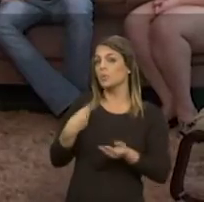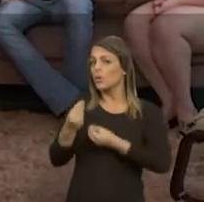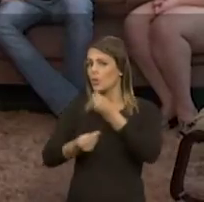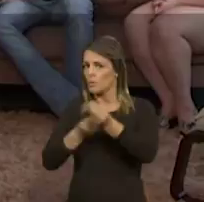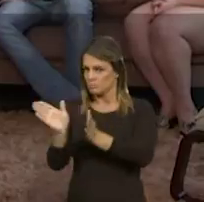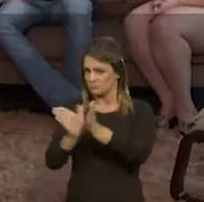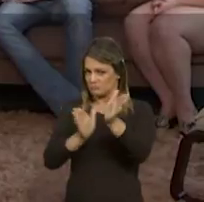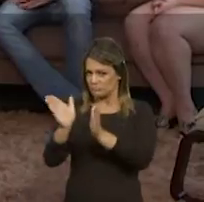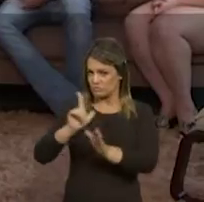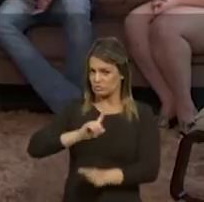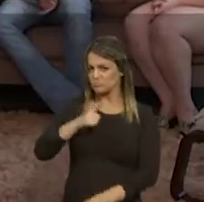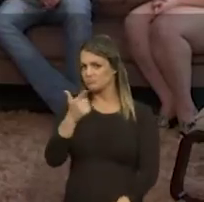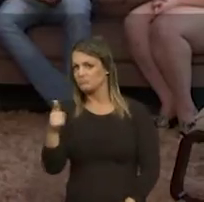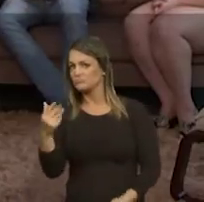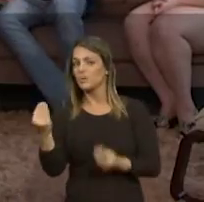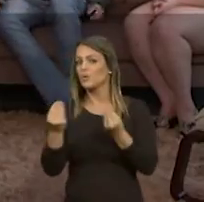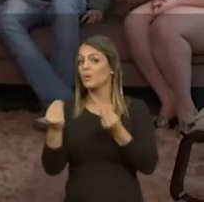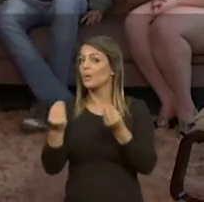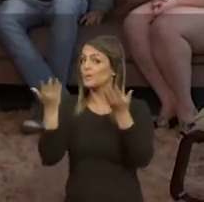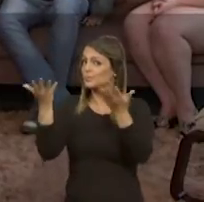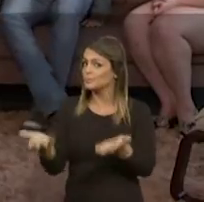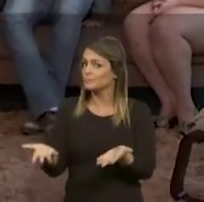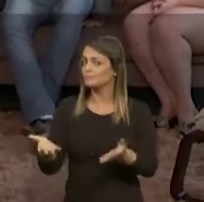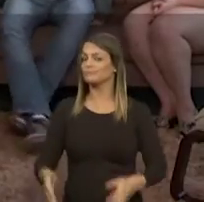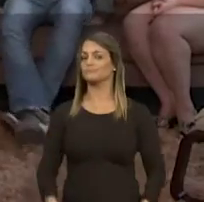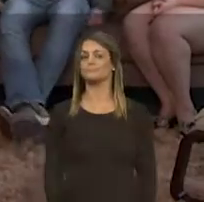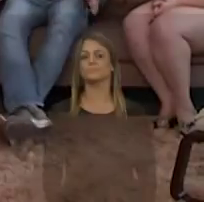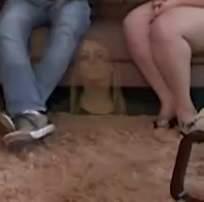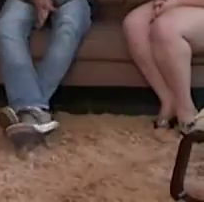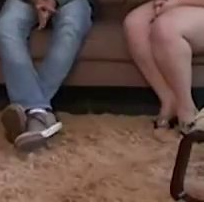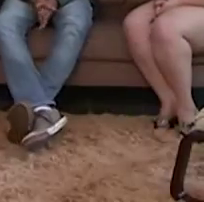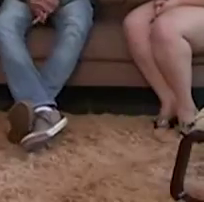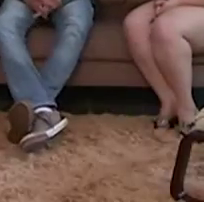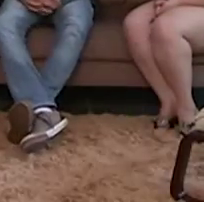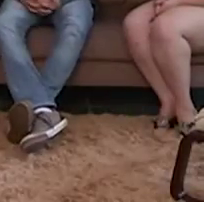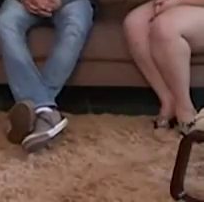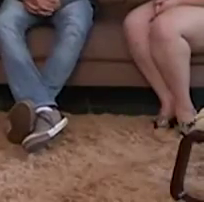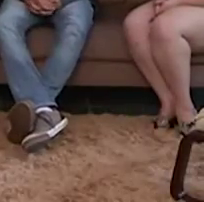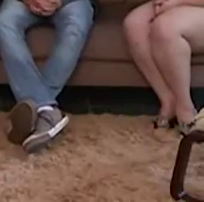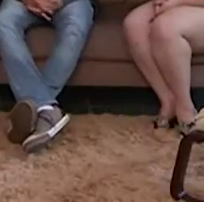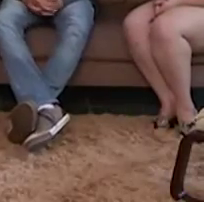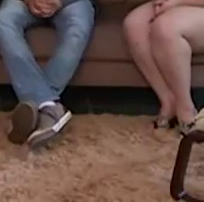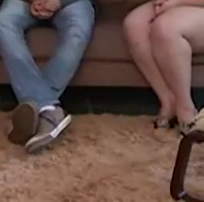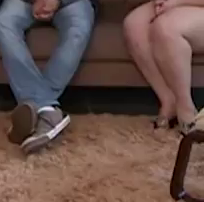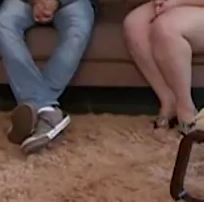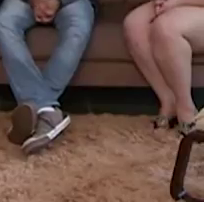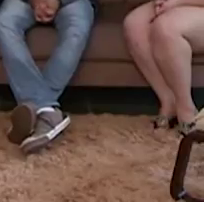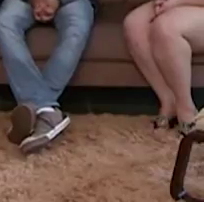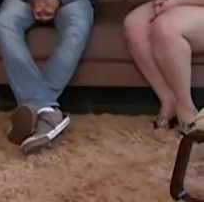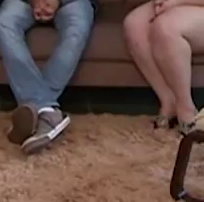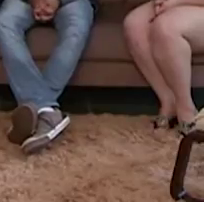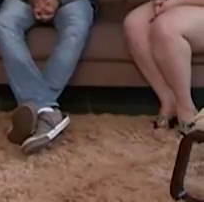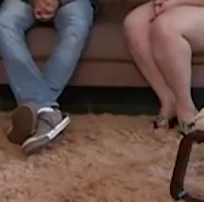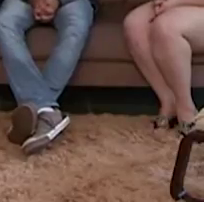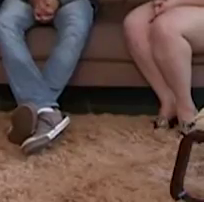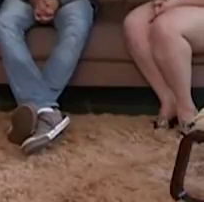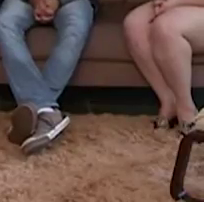que tu gostaria de relatar? Bom, na minha experiência anterior, quando eu fiz vestibular, eu fiz 6